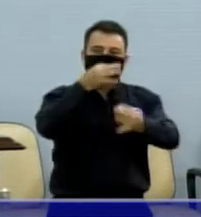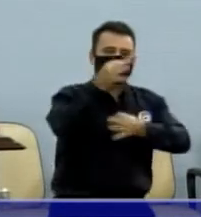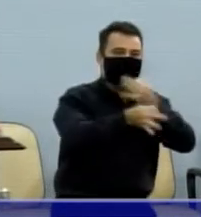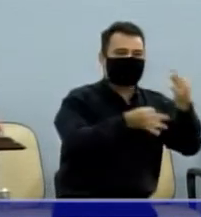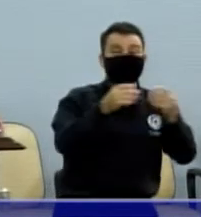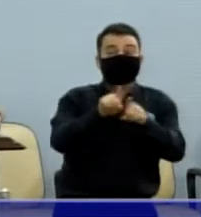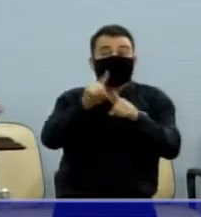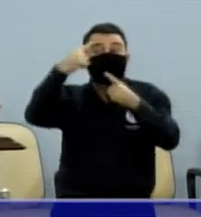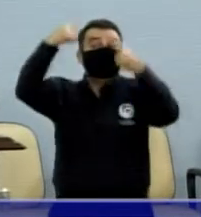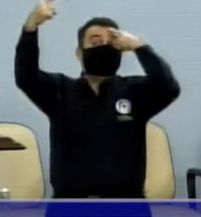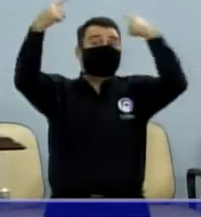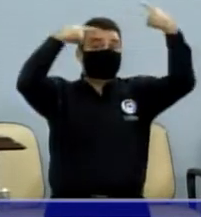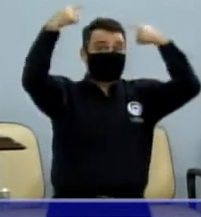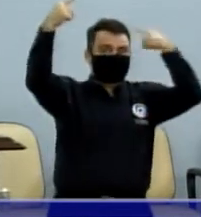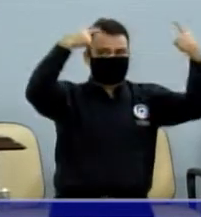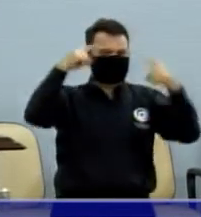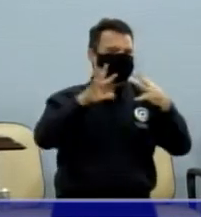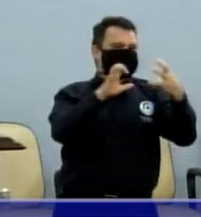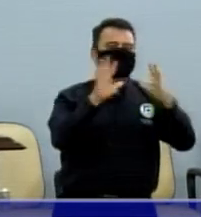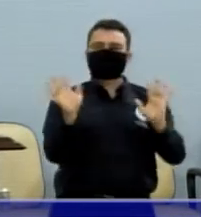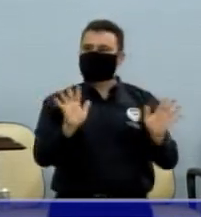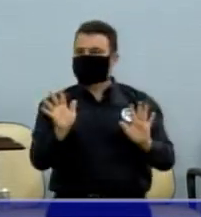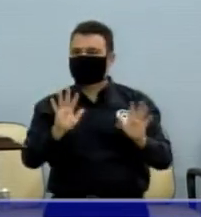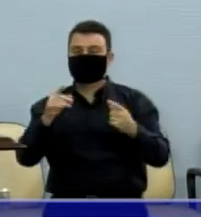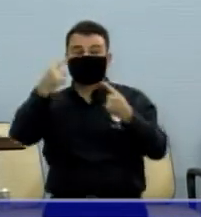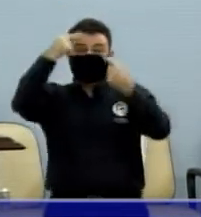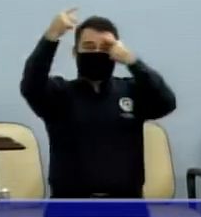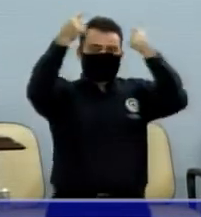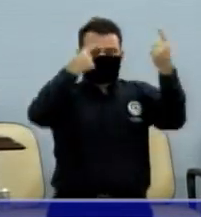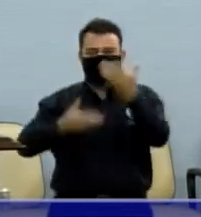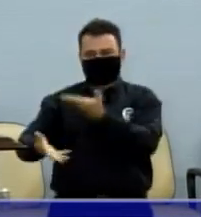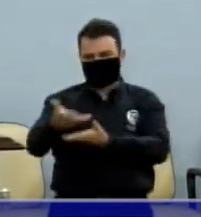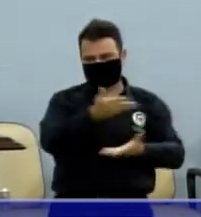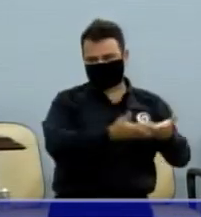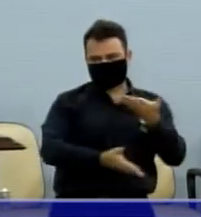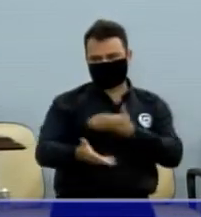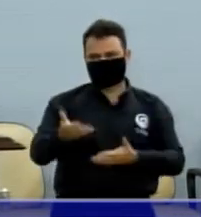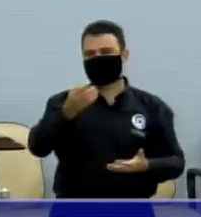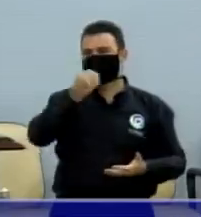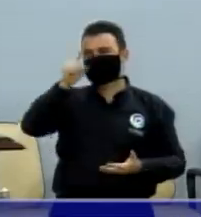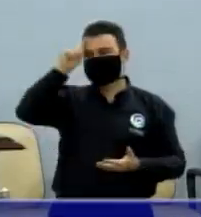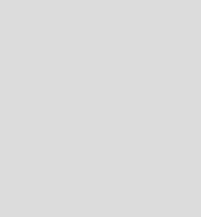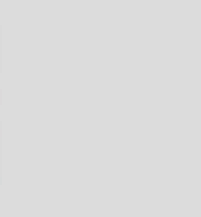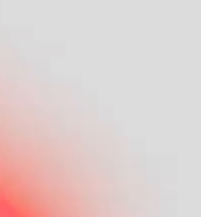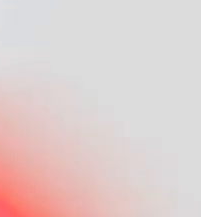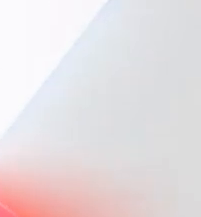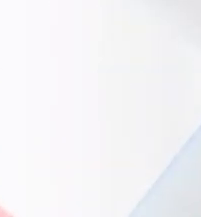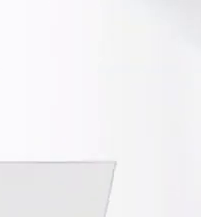ideias a serem apresentadas por cada um dos vereadores. Um bom dia a todos.